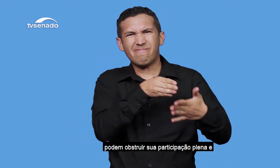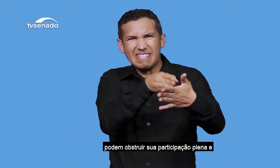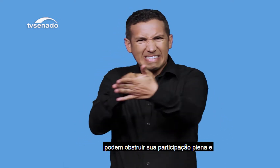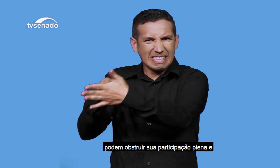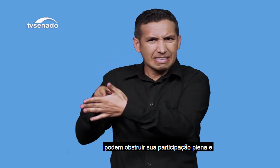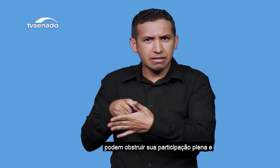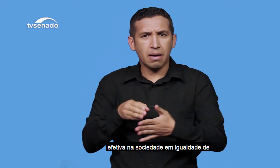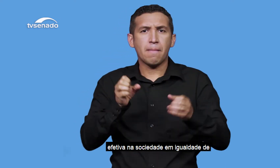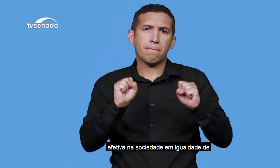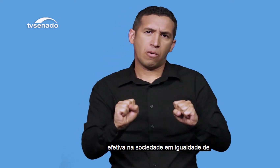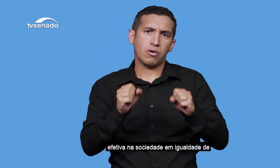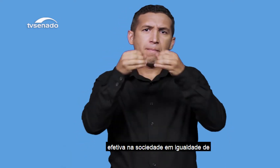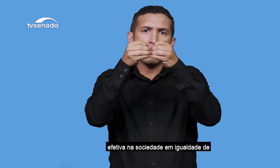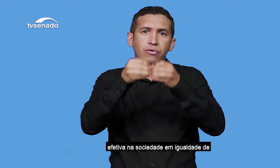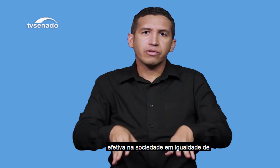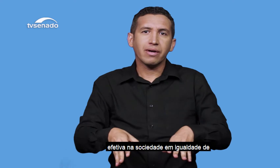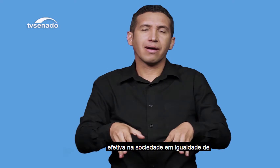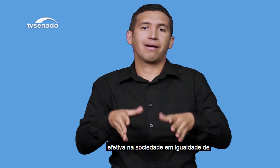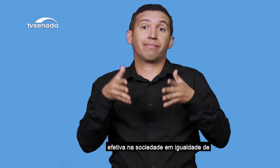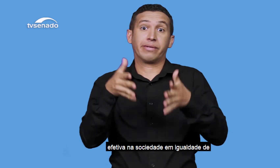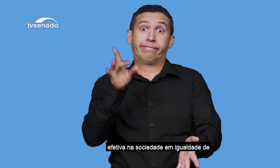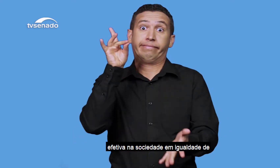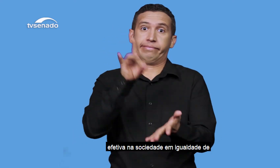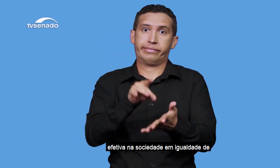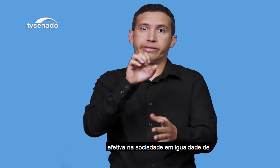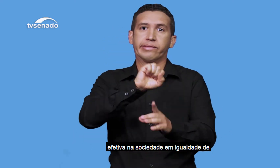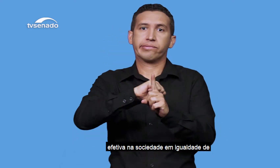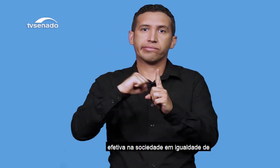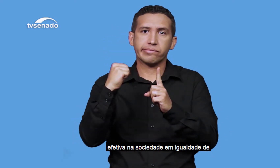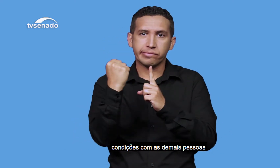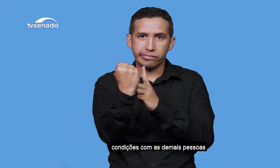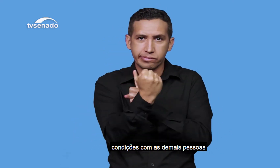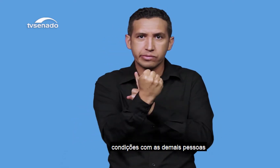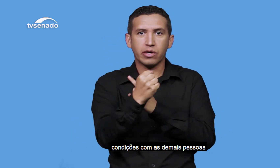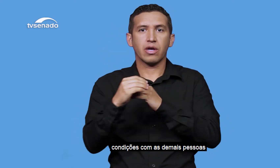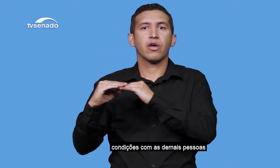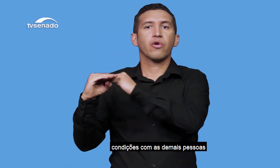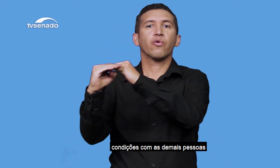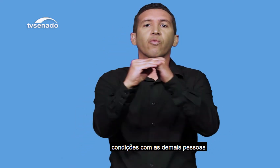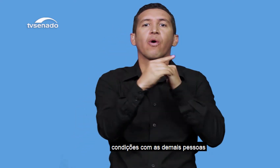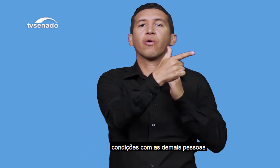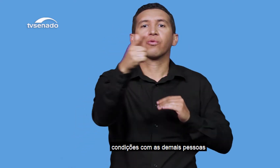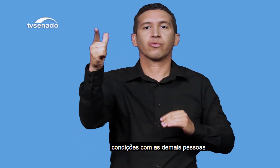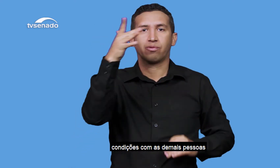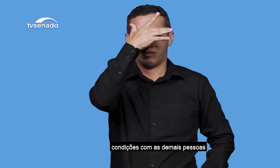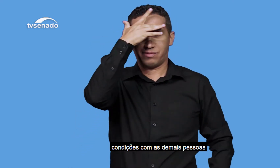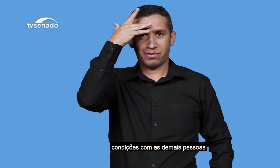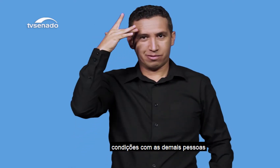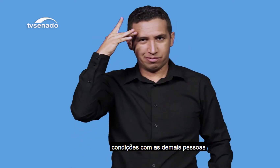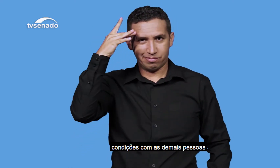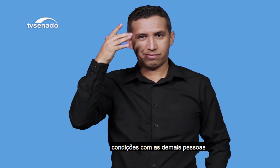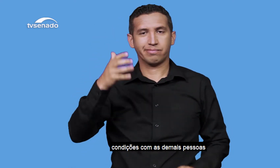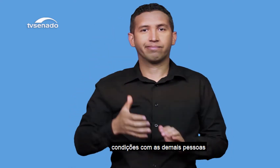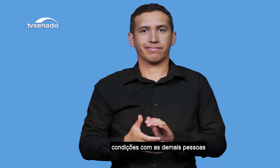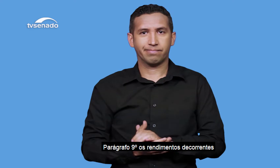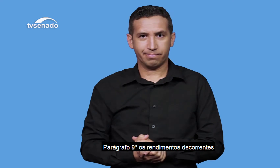plena e efetiva na sociedade em igualdade de condições com as demais pessoas